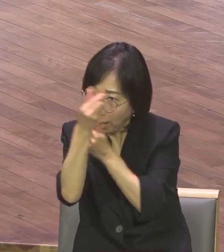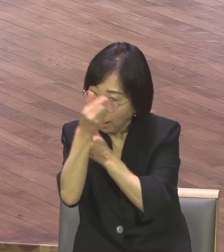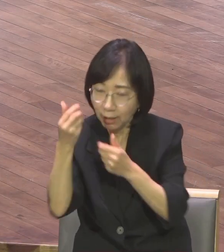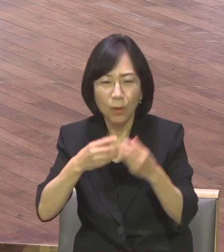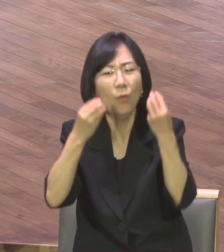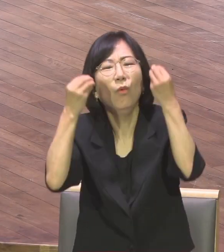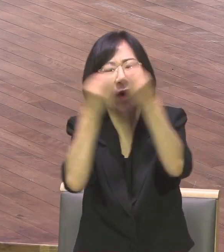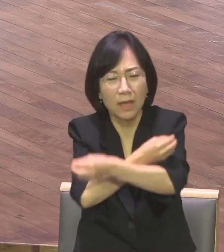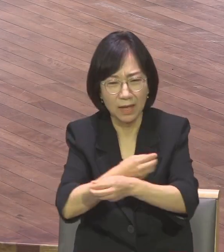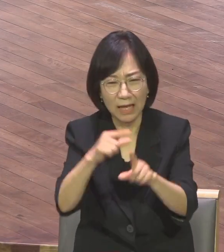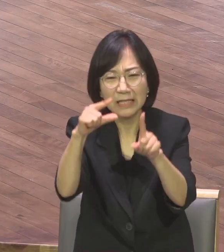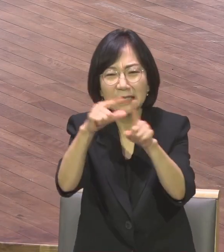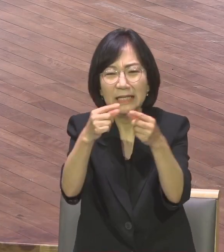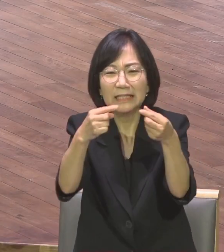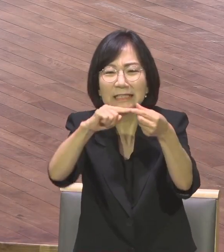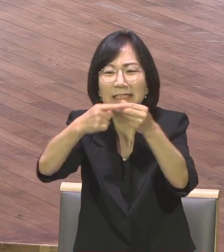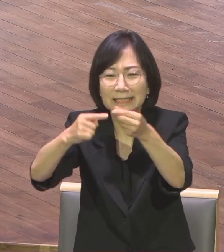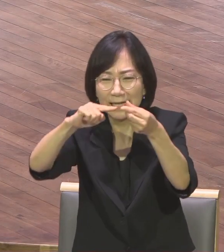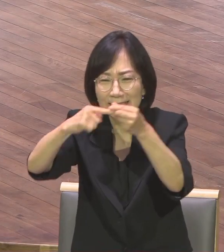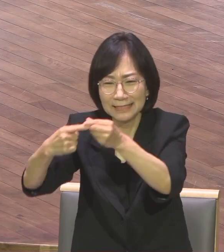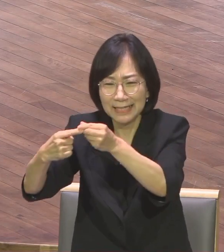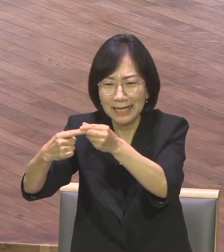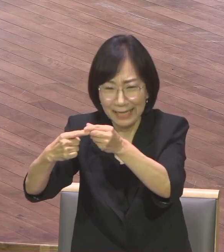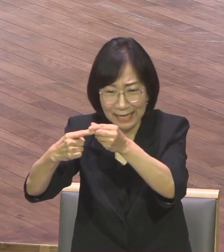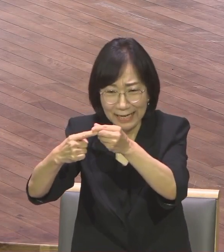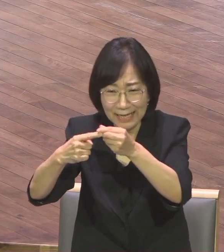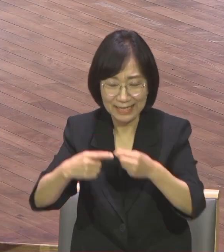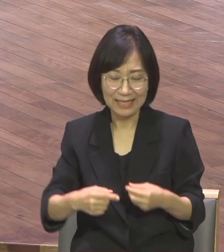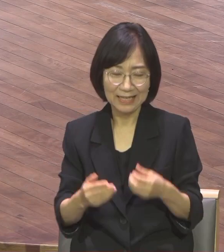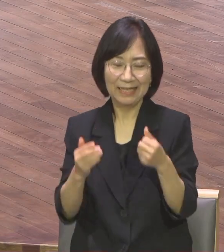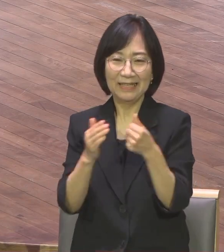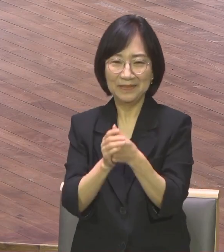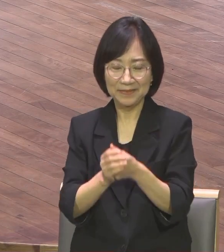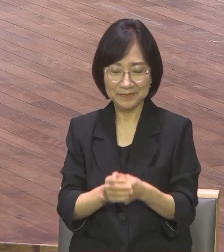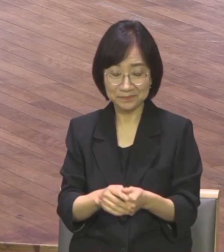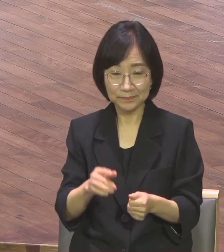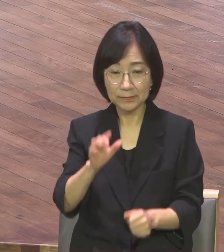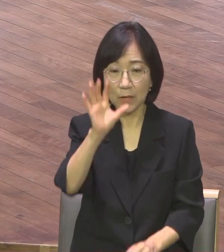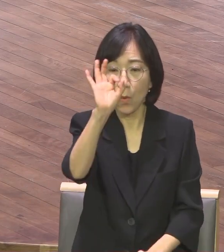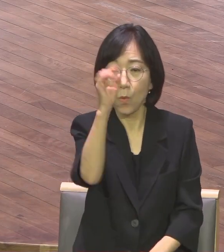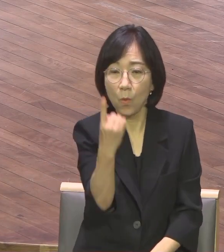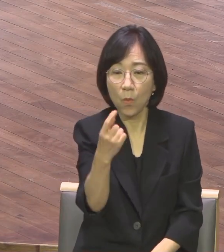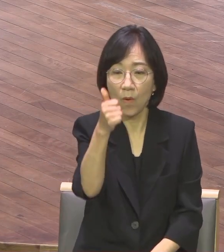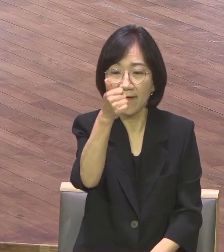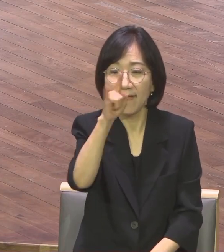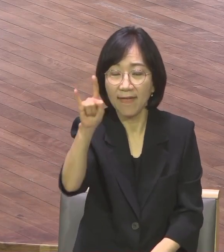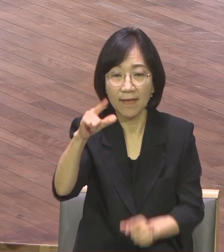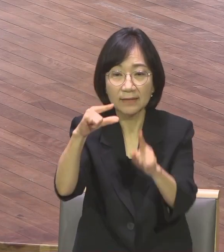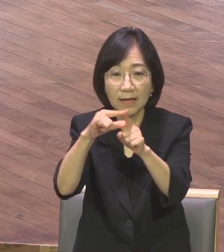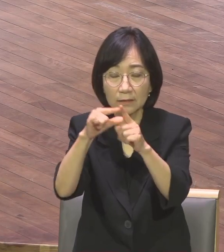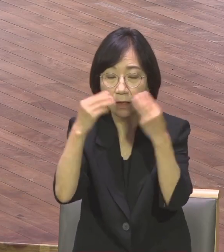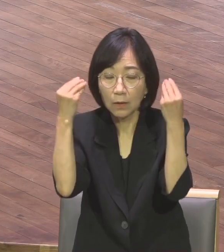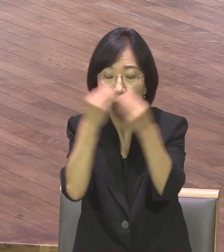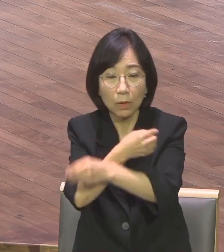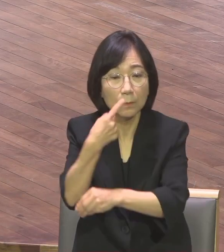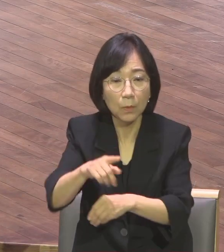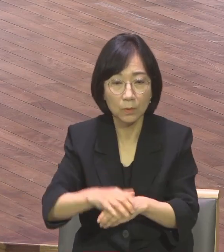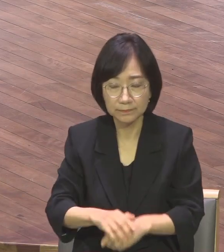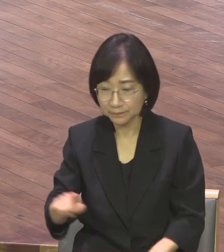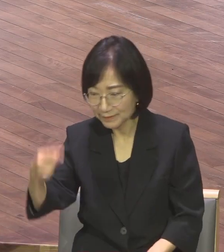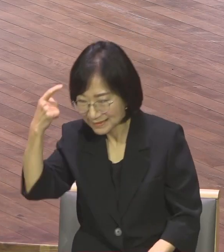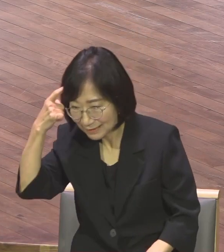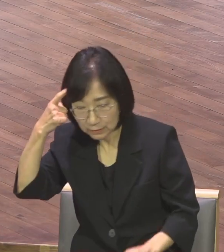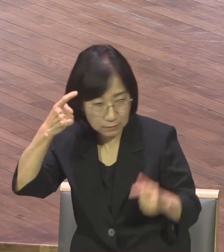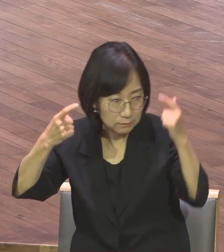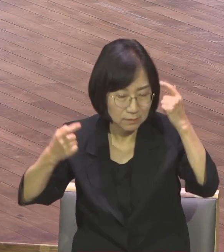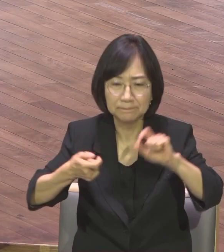오해를 문자적으로 보면요, 사실과 다르게 해석하거나 이해하는 것, 그런 뜻이에요.